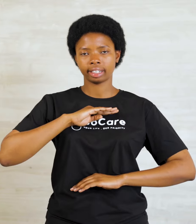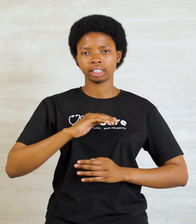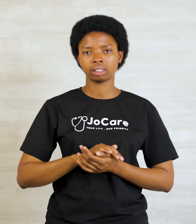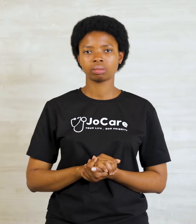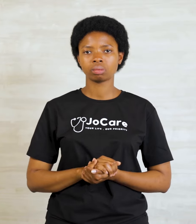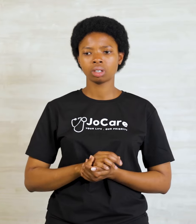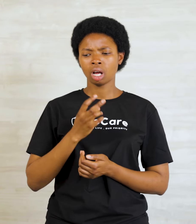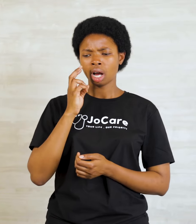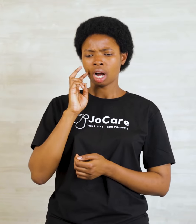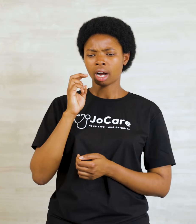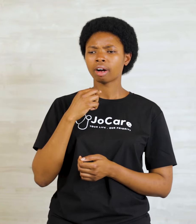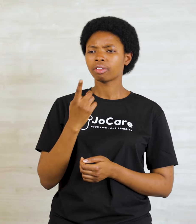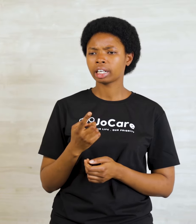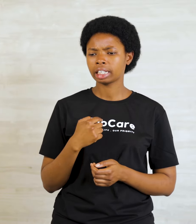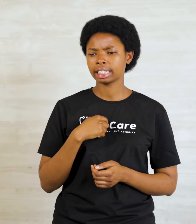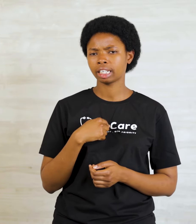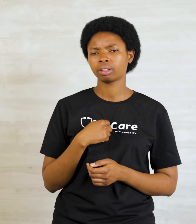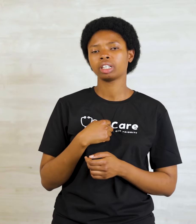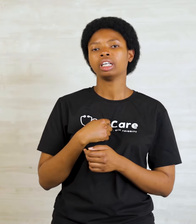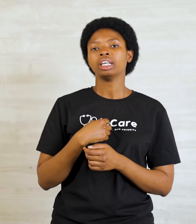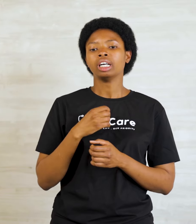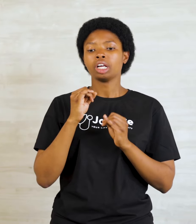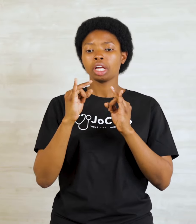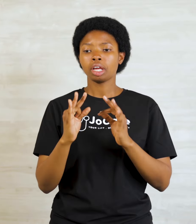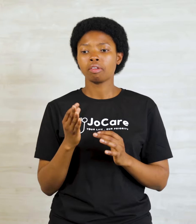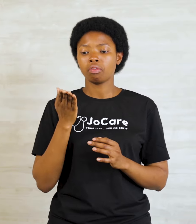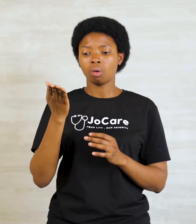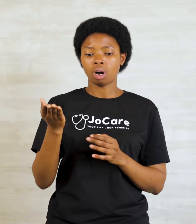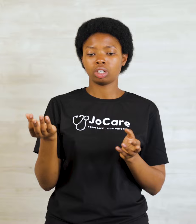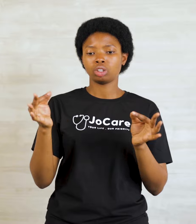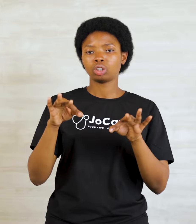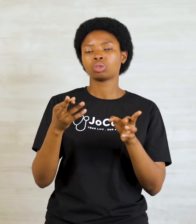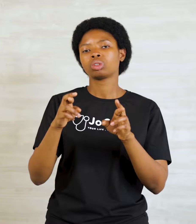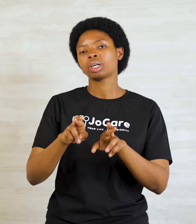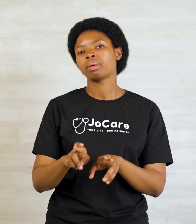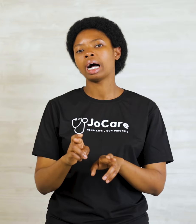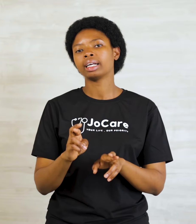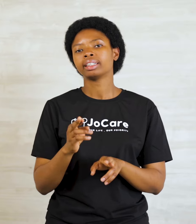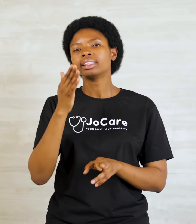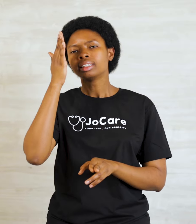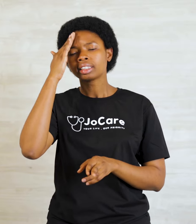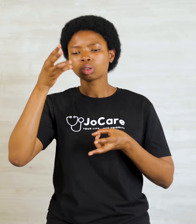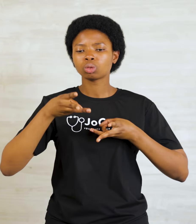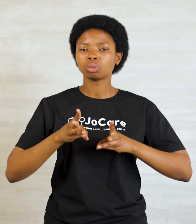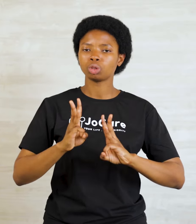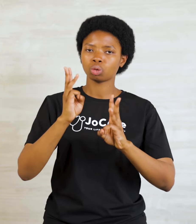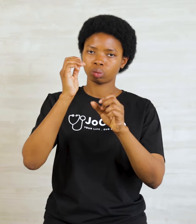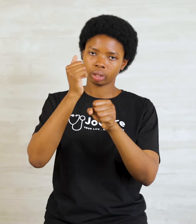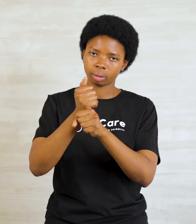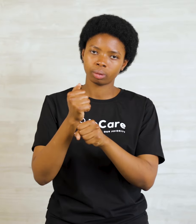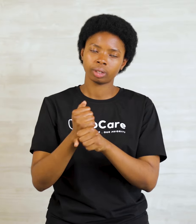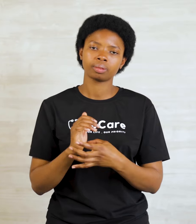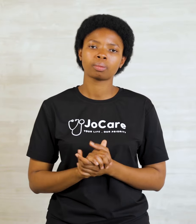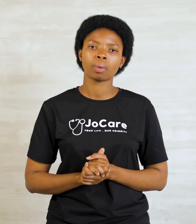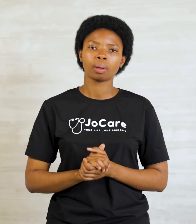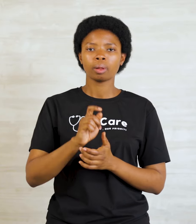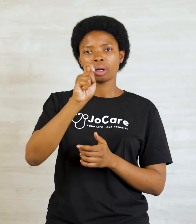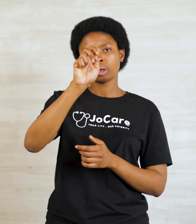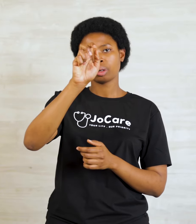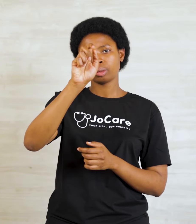n'icyabaye nzi uburyo ndi bukitwaremo aricyo kintu cyiza cy'uko amakuru agomba ubundi kuri televiziyo y'u Rwanda bivuga neza cya